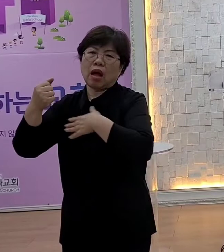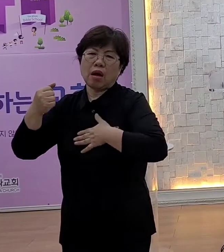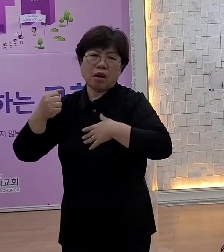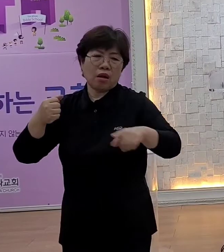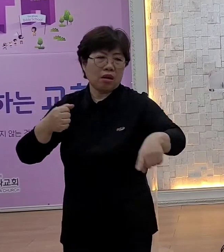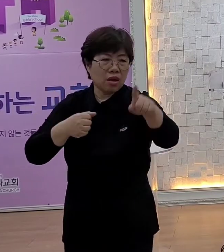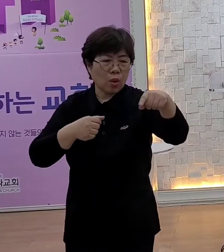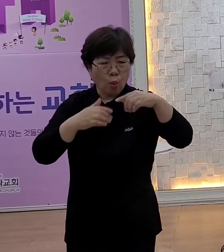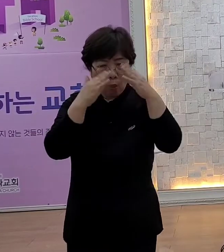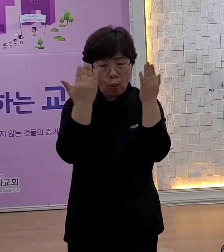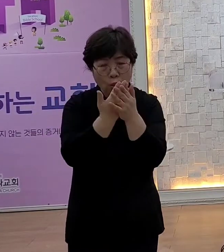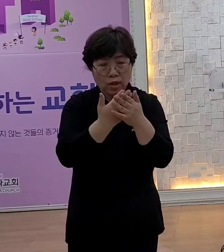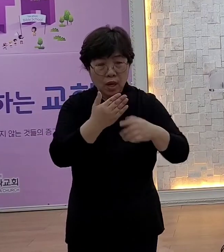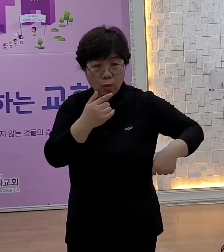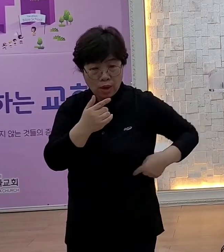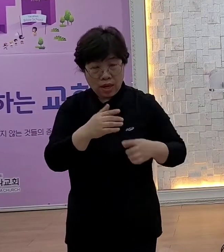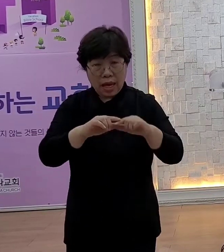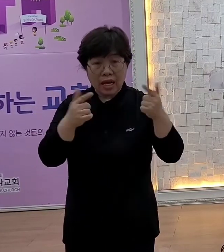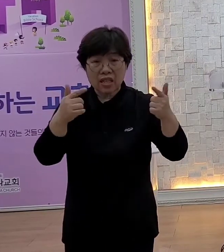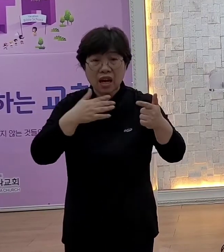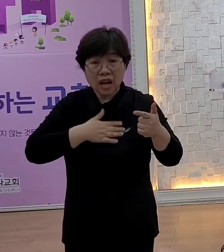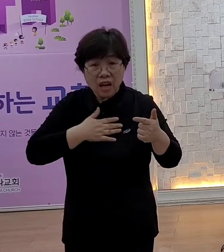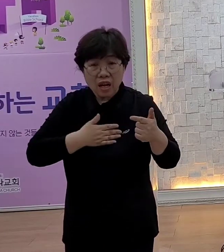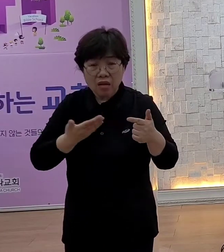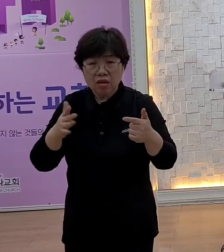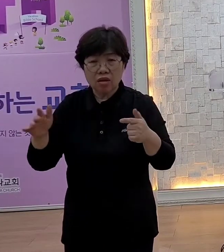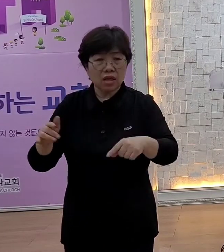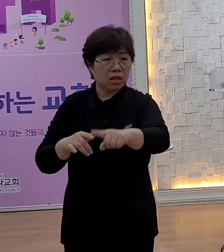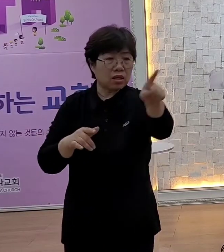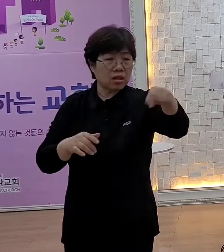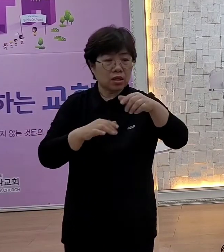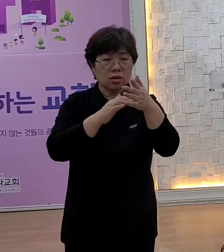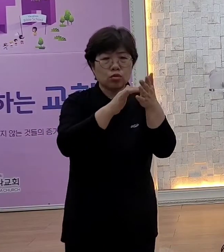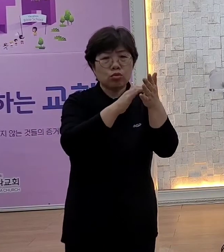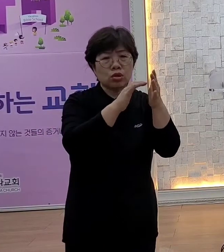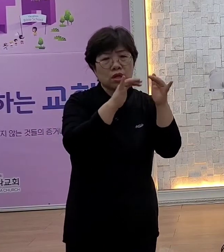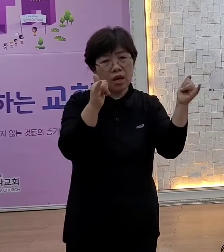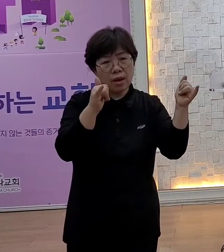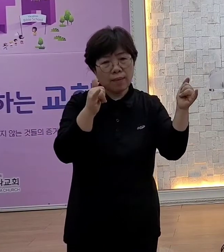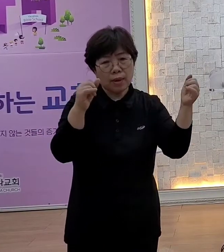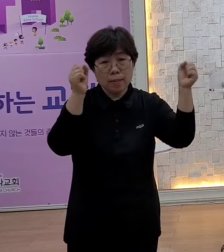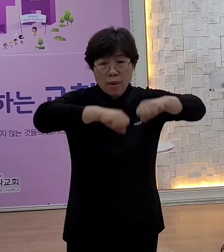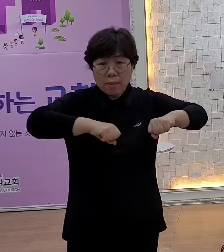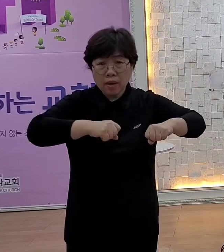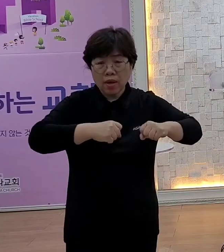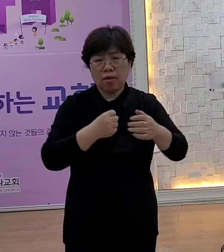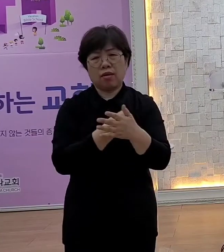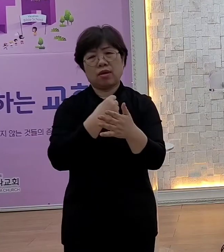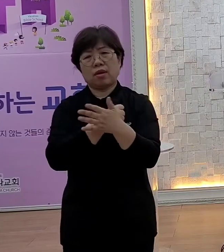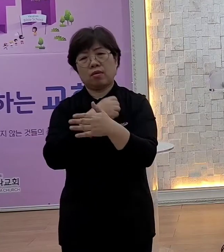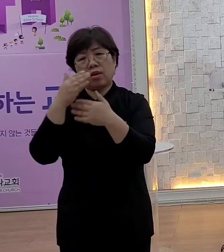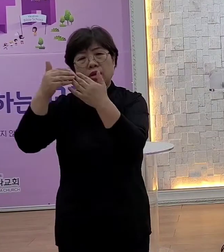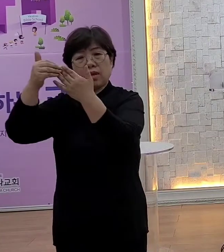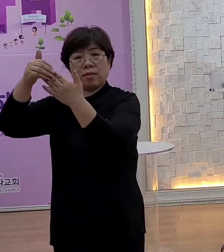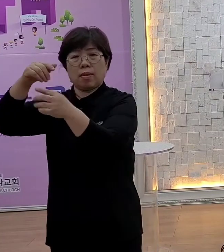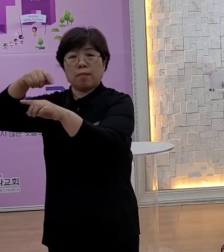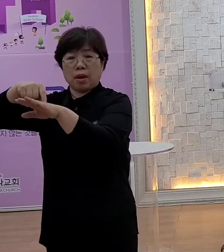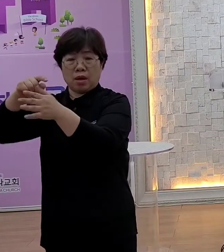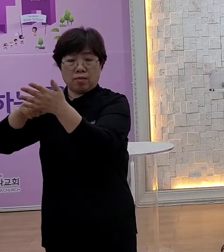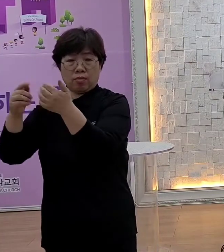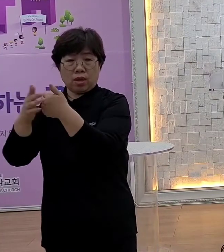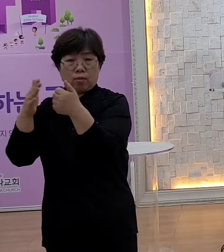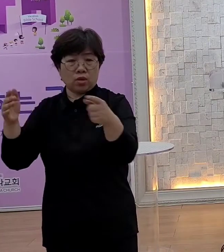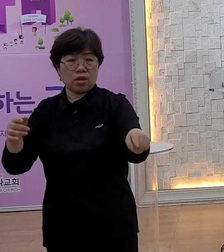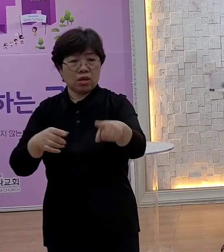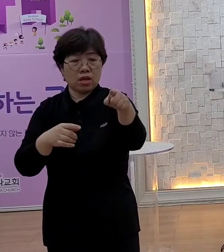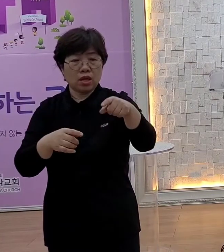백성들은 하나님께서 또 그 멸망당하기를 연기해 주셨다. 기회를 주셨다. 다시 회개할, 온전한